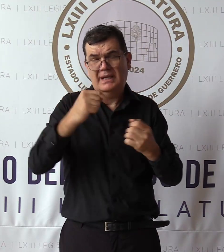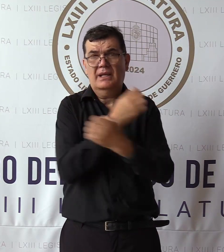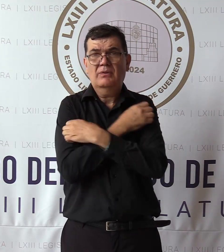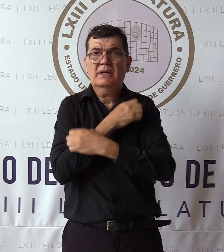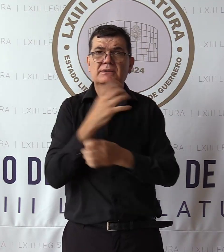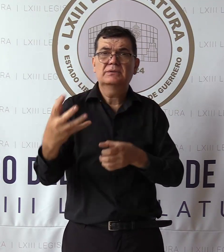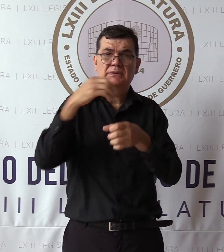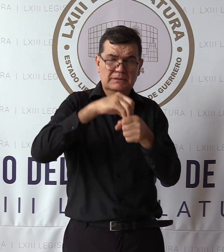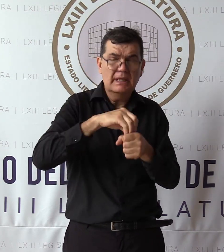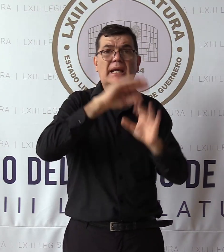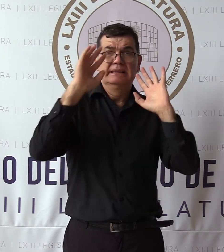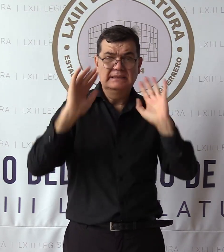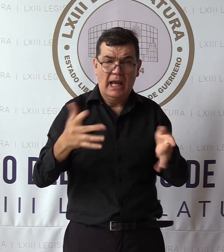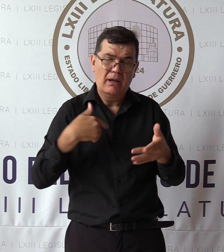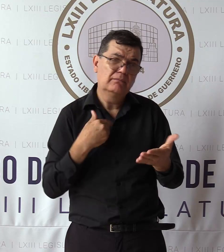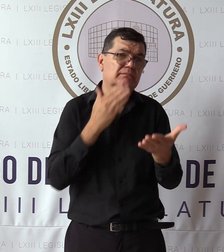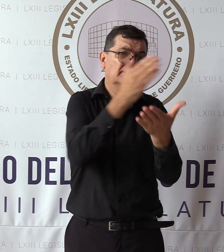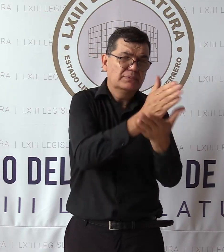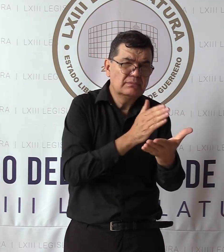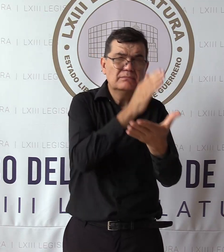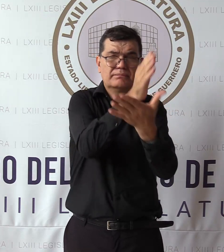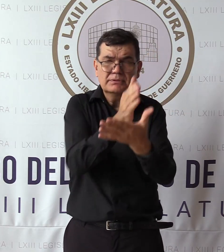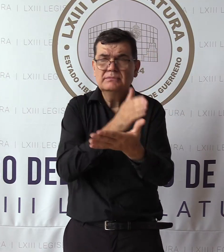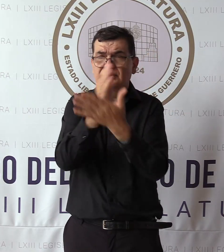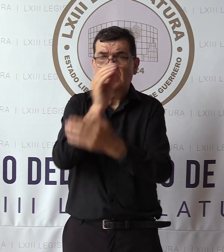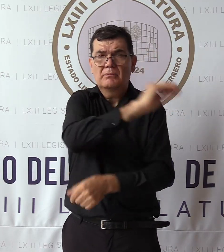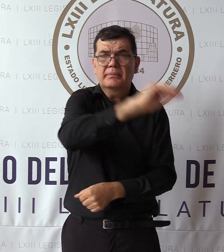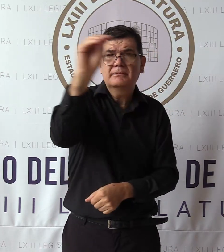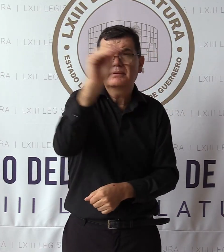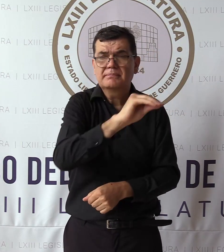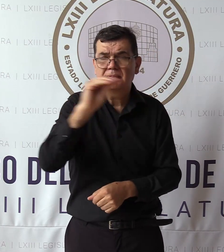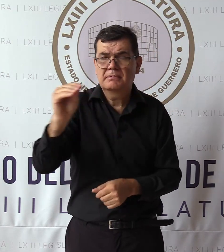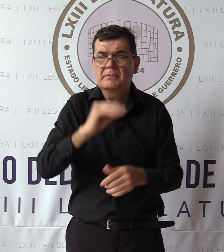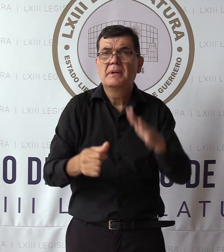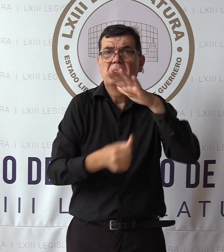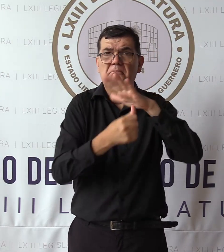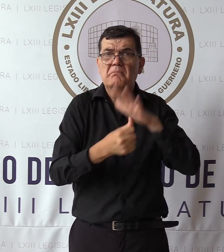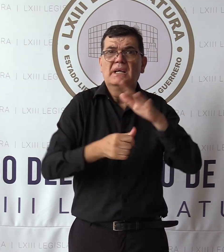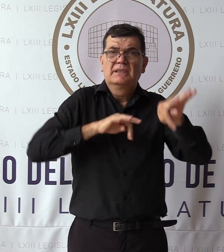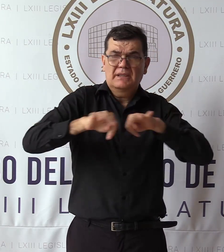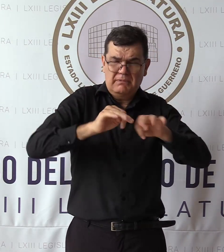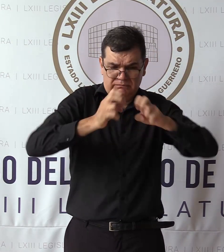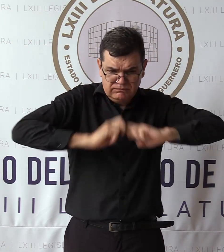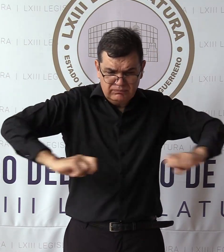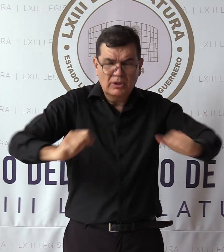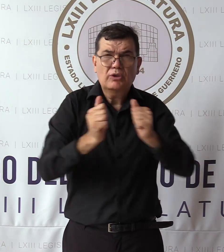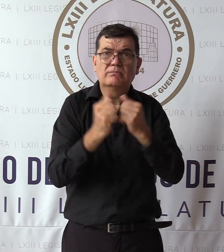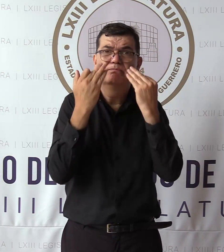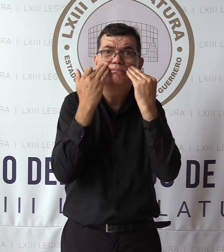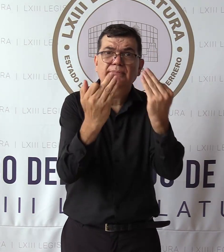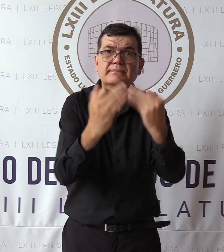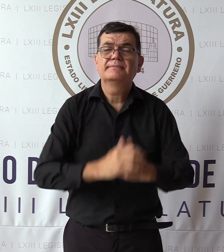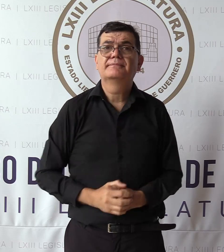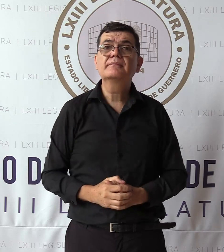las visitas técnicas a los lugares donde se realizarían las mesas de trabajo presenciales. El 3 de noviembre